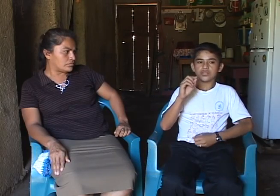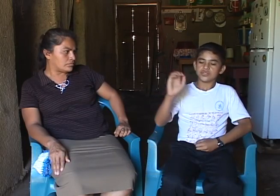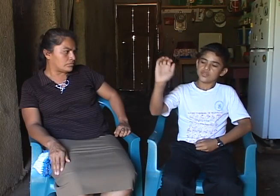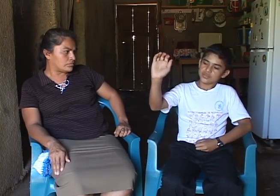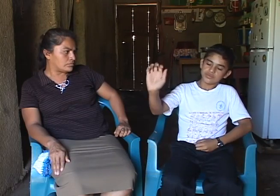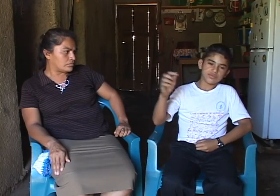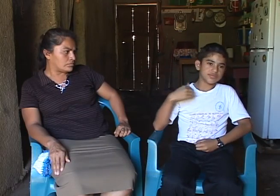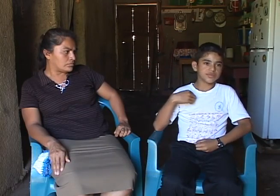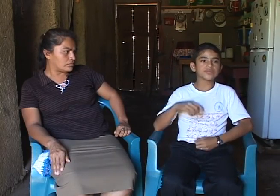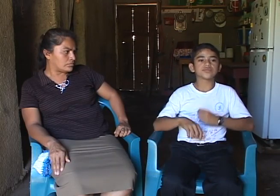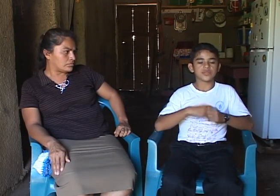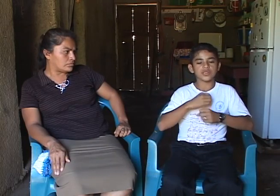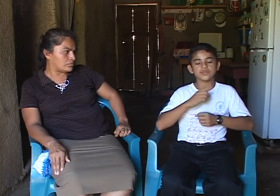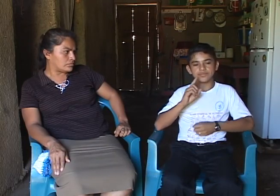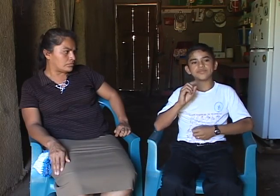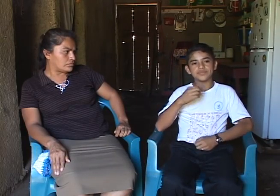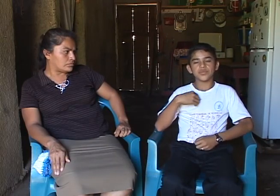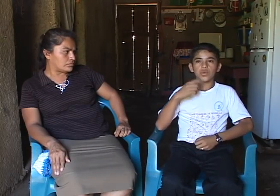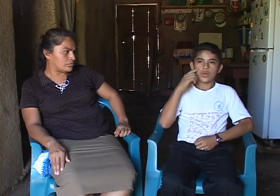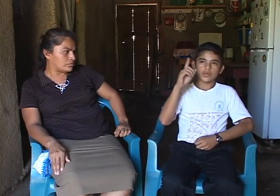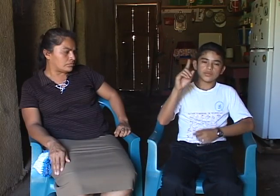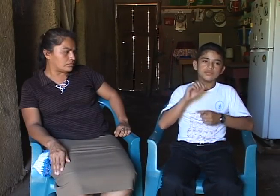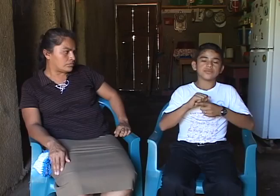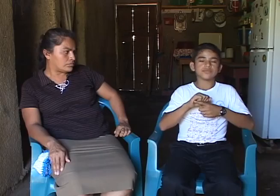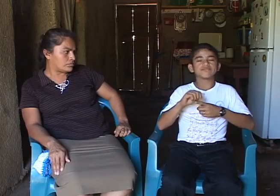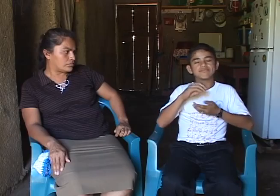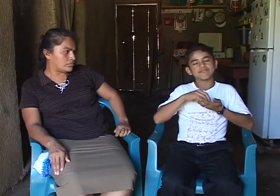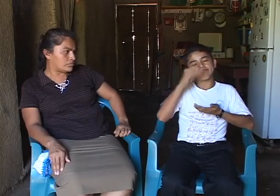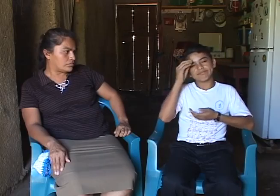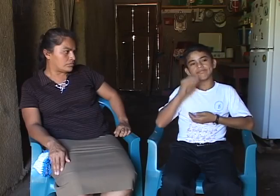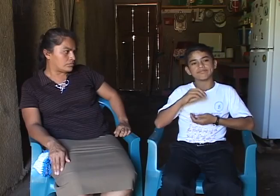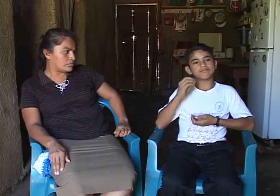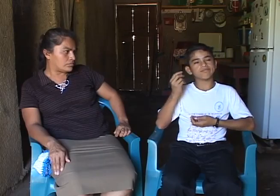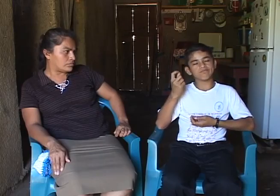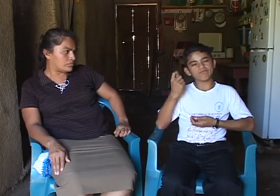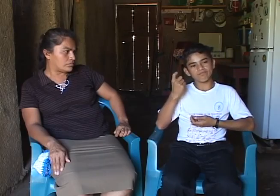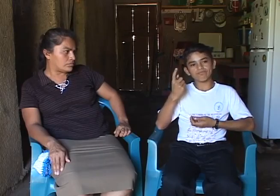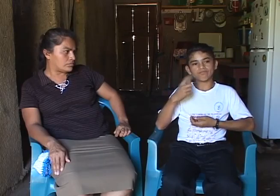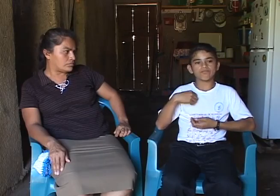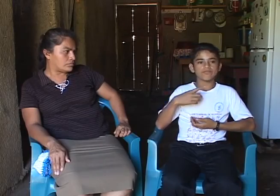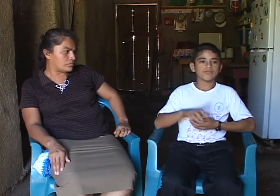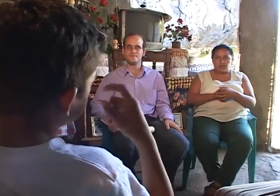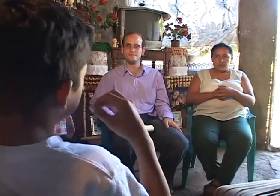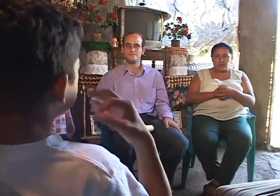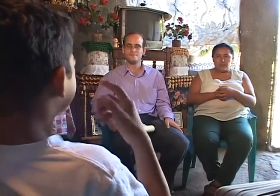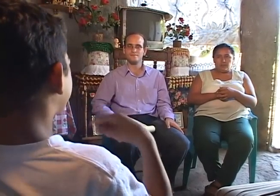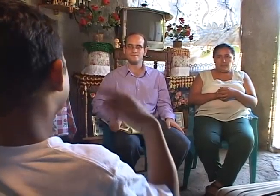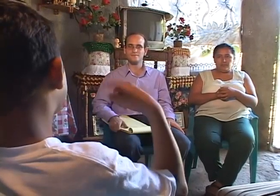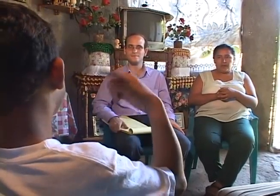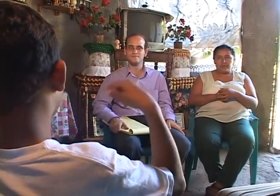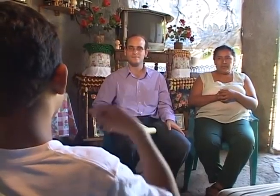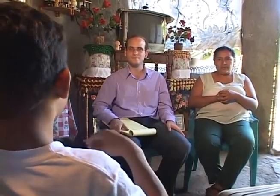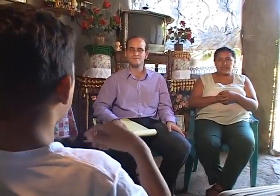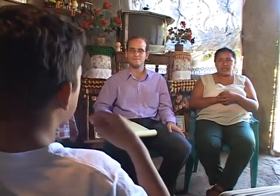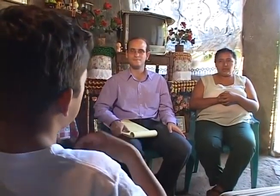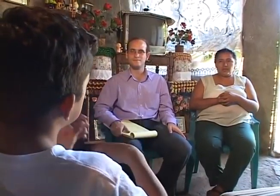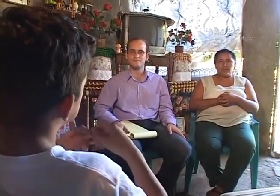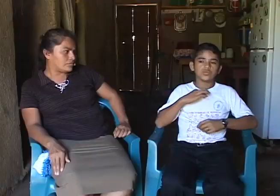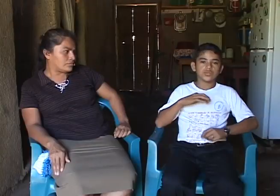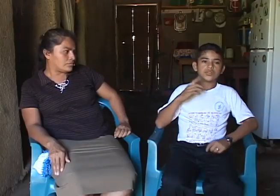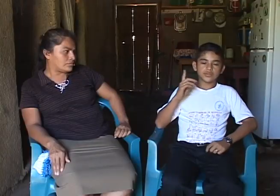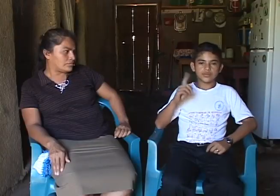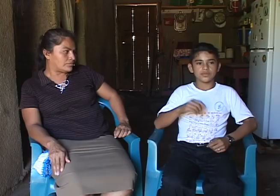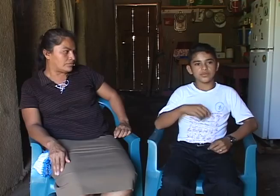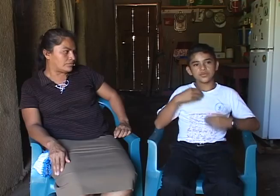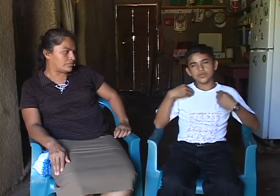Y ahora que tengo 10, que ya estoy más grande, sí, conozco muchas cosas, aprendo, entiendo muchas cosas. Me